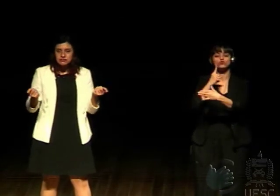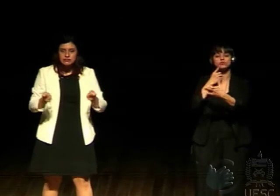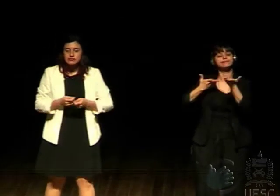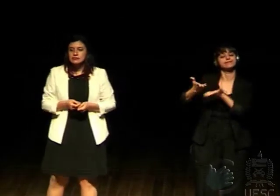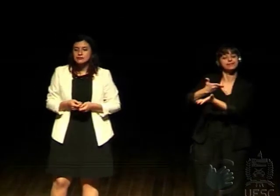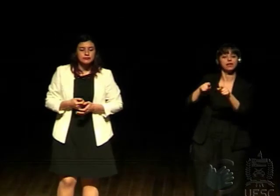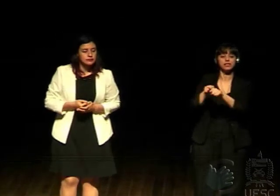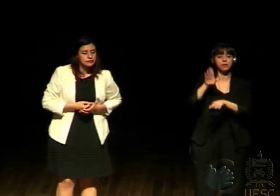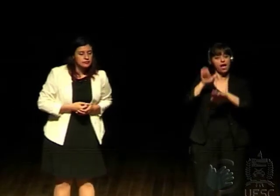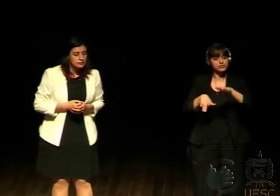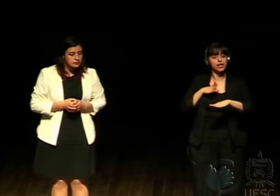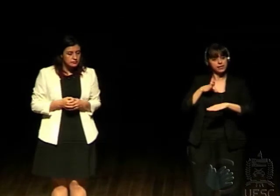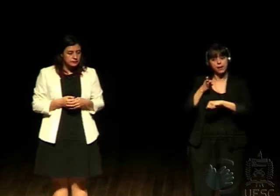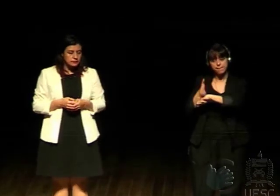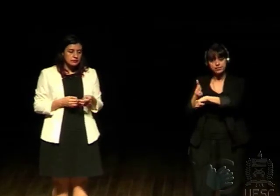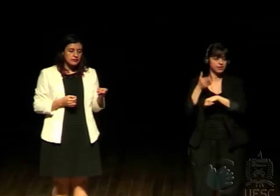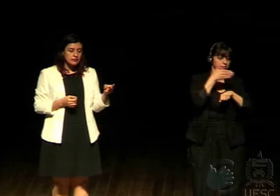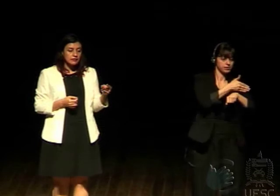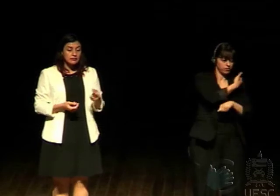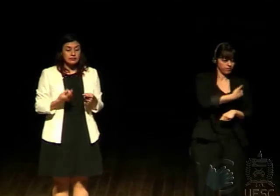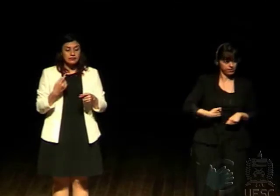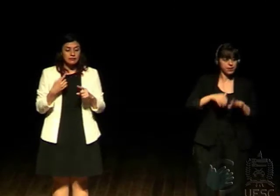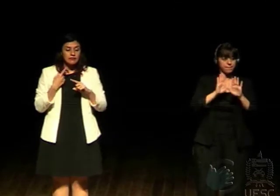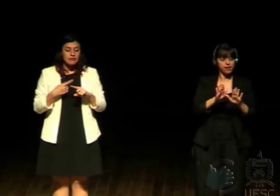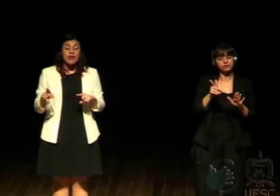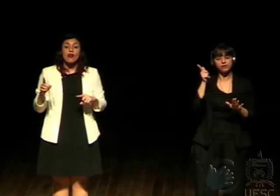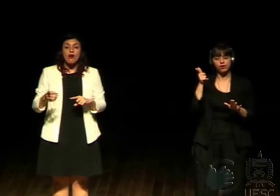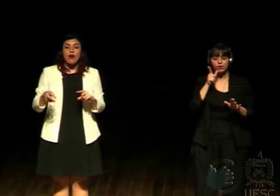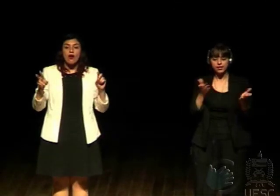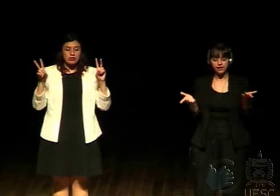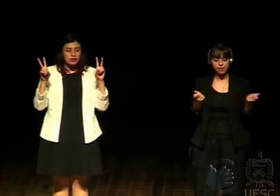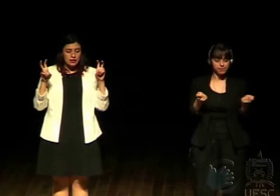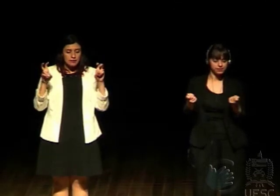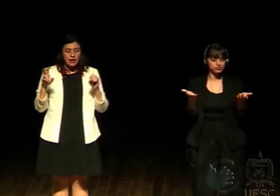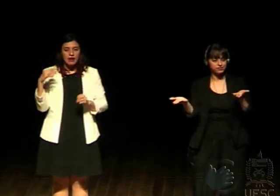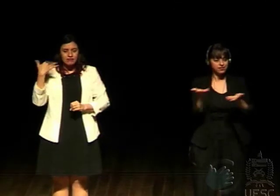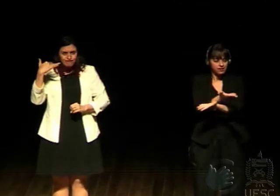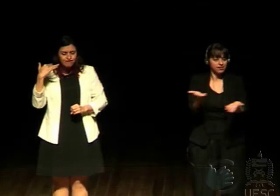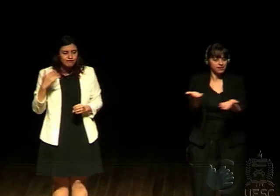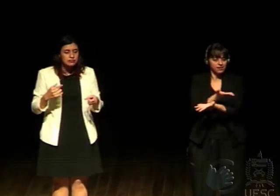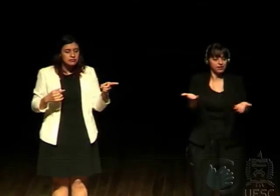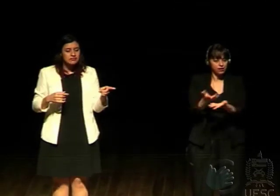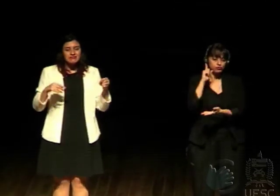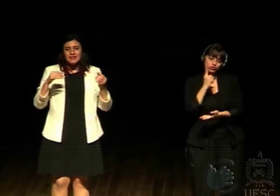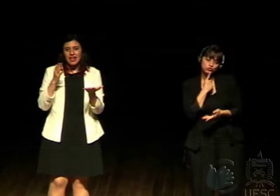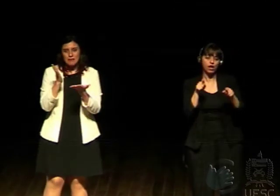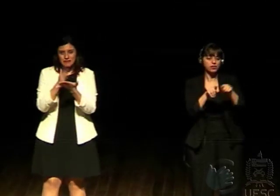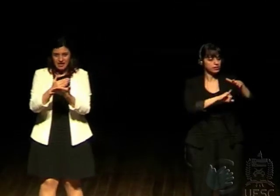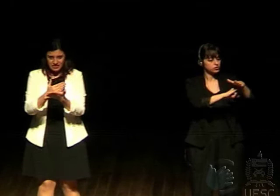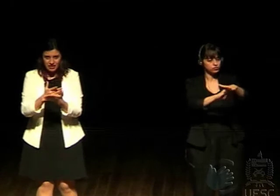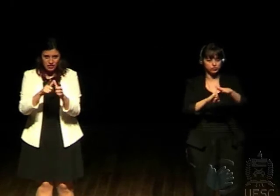tienen conocimiento de participación de estas instituciones de gobierno, de manera que puedan mediar entre la comunidad sorda y las